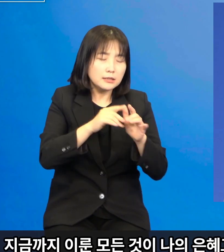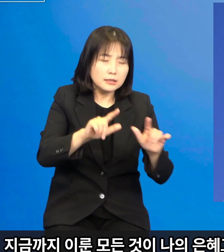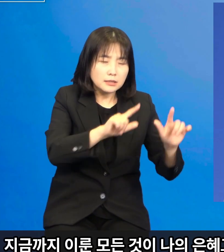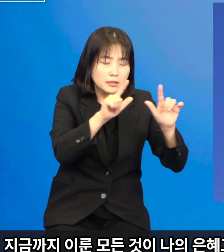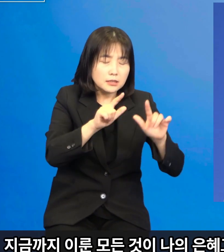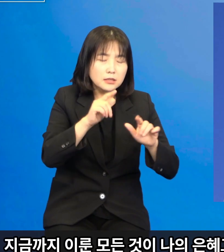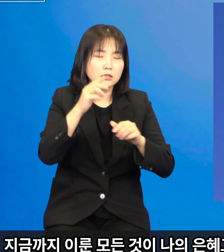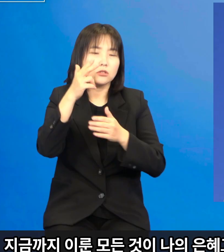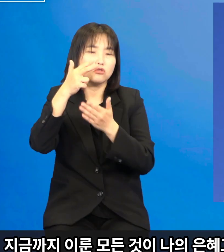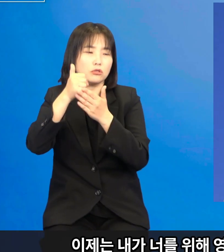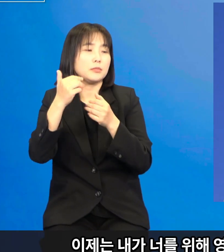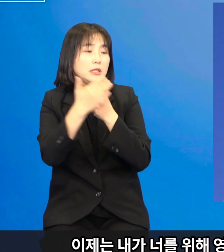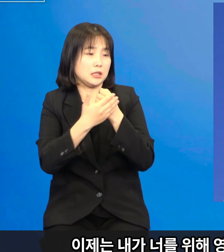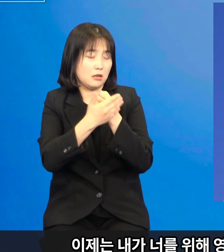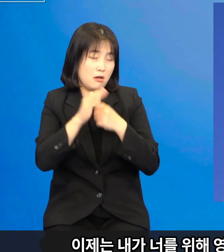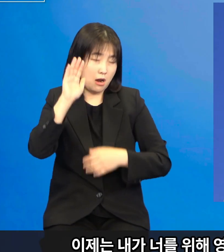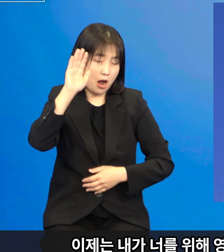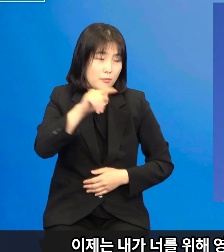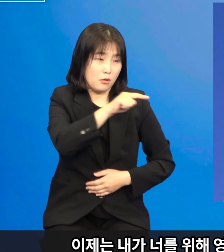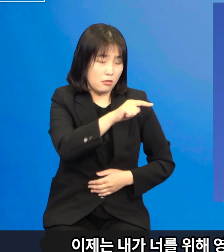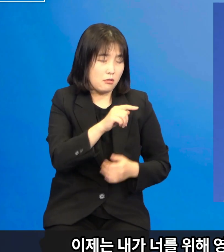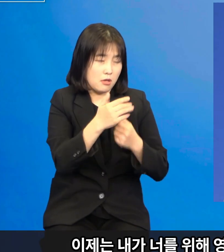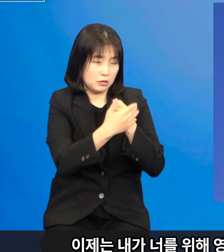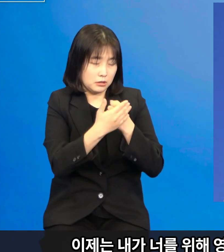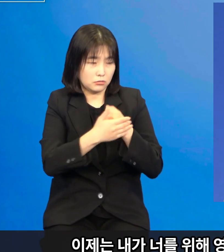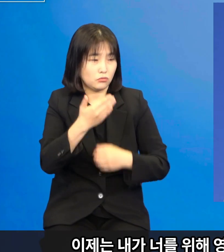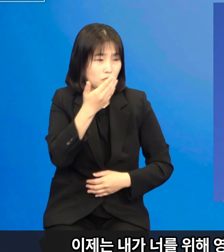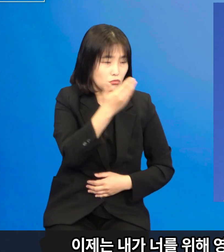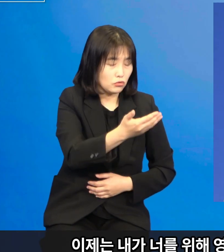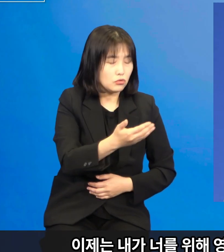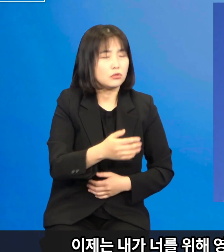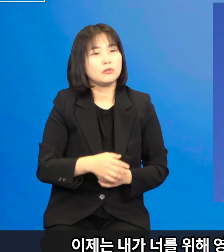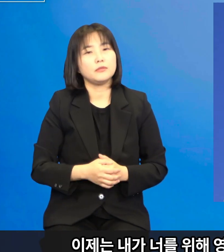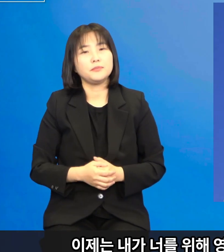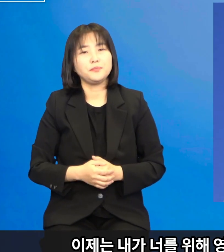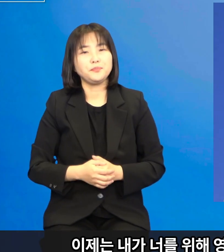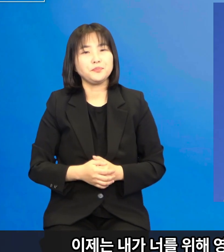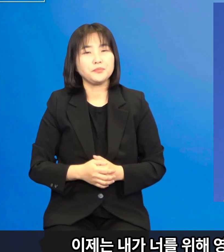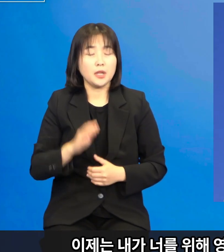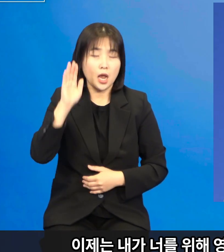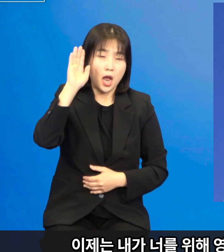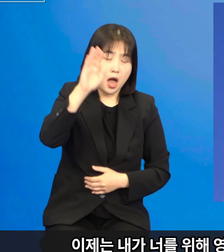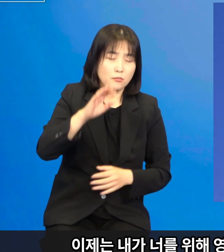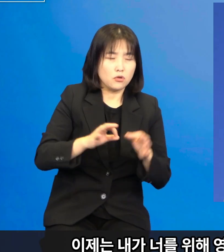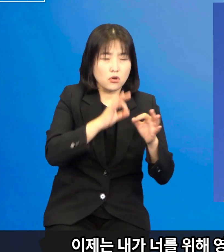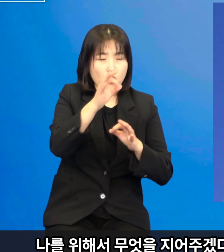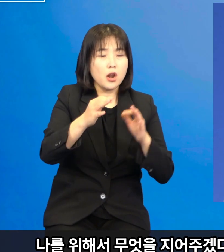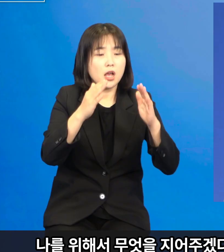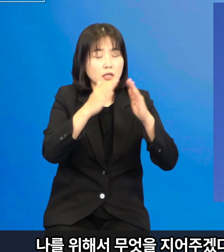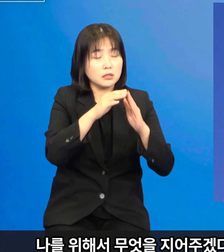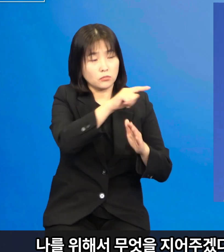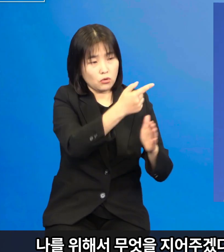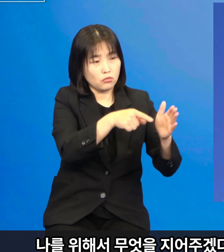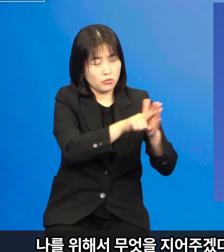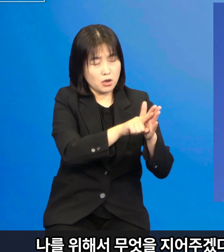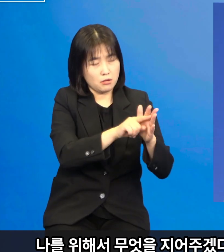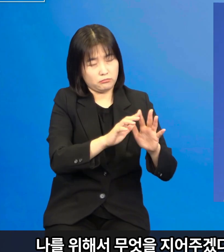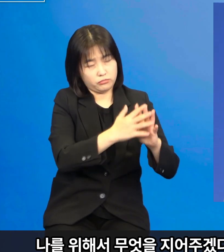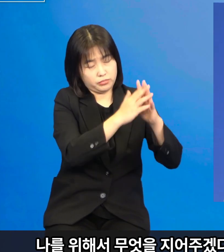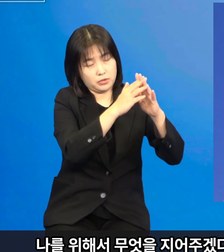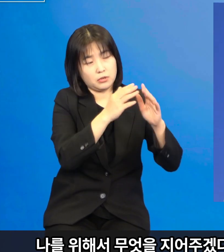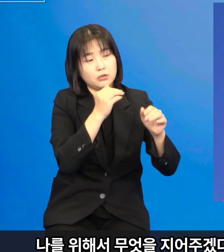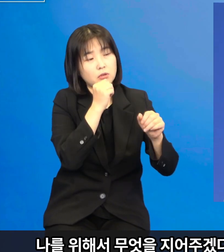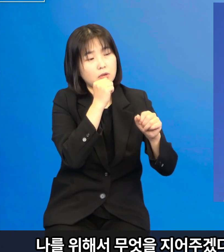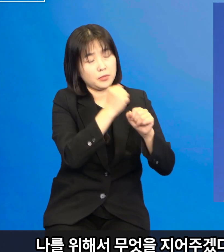내가 그렇게 역사할 거고, 이제는 내가 너를 위해 영원한 집을 지어줄 거니까 나를 위해서